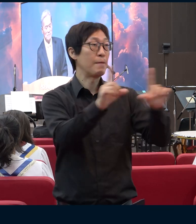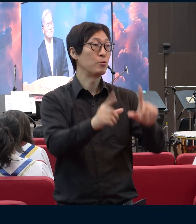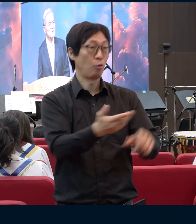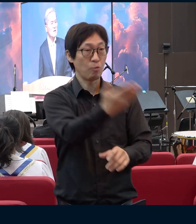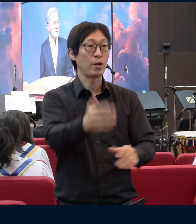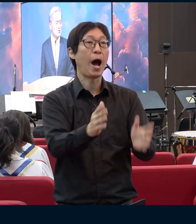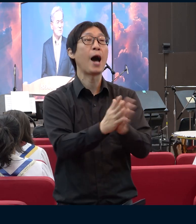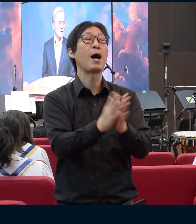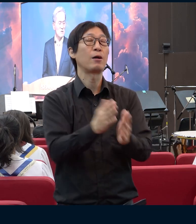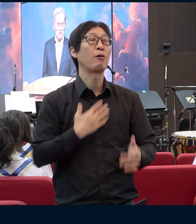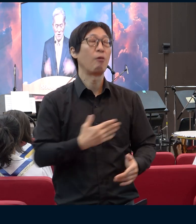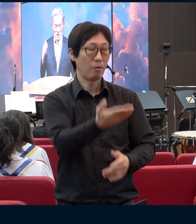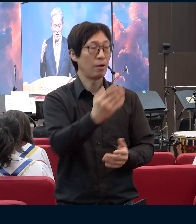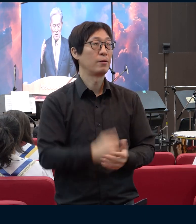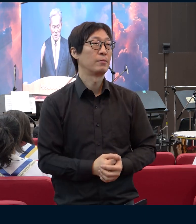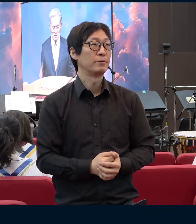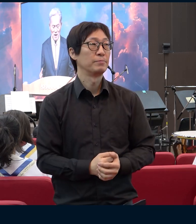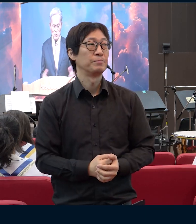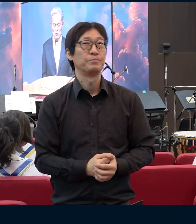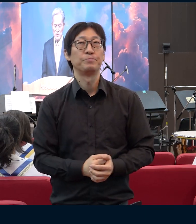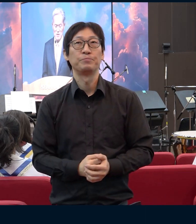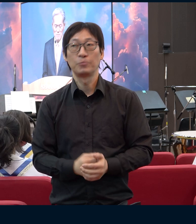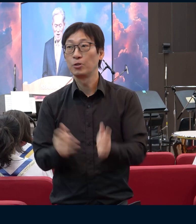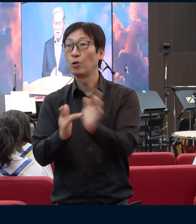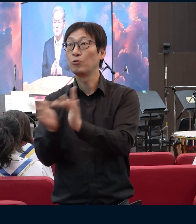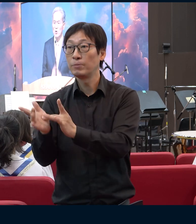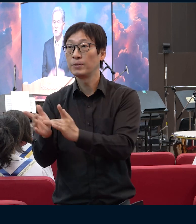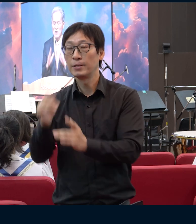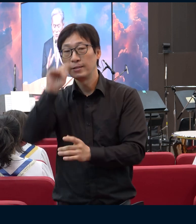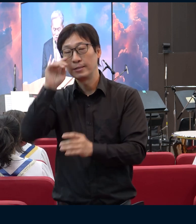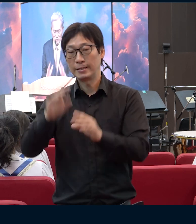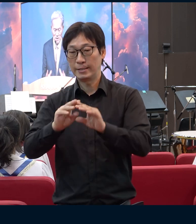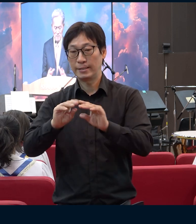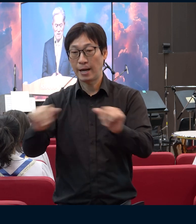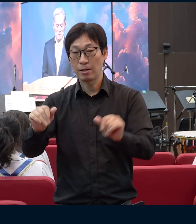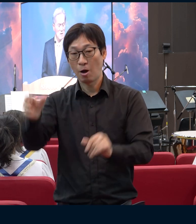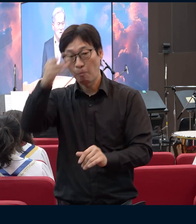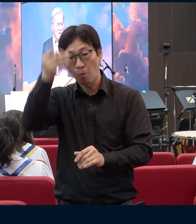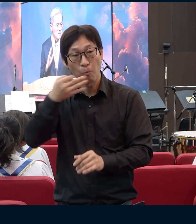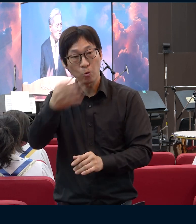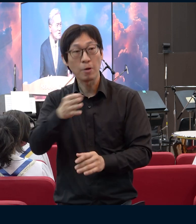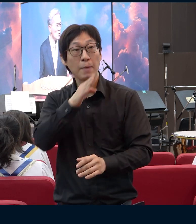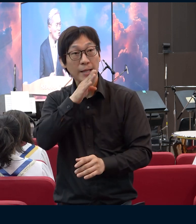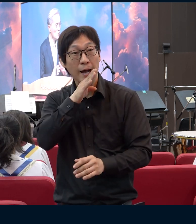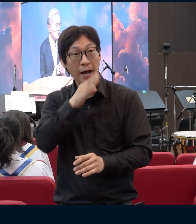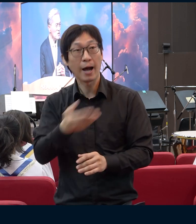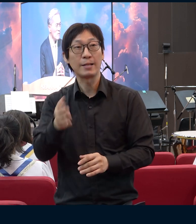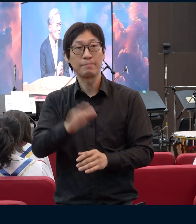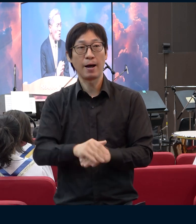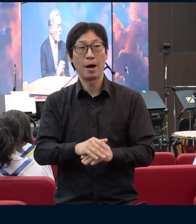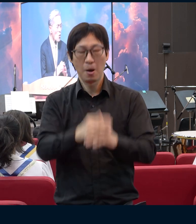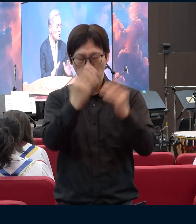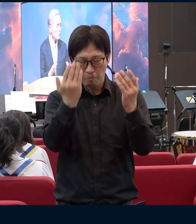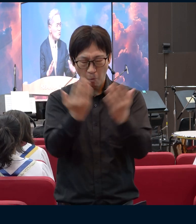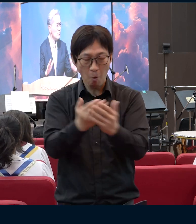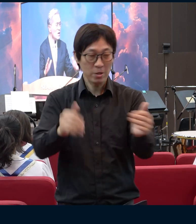마찬가지입니다. 예수님께서 이 땅에서 우리의 삶의 본이 되셨지만, 말씀드린 대로 우리